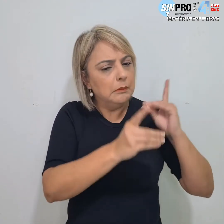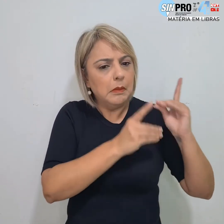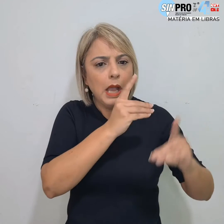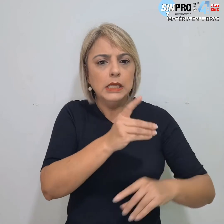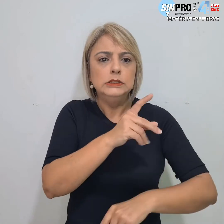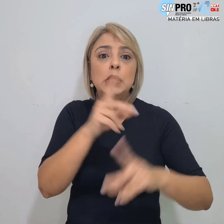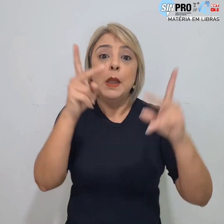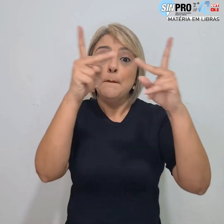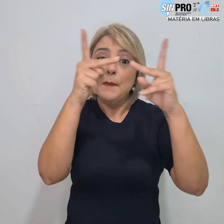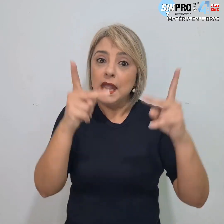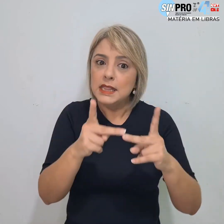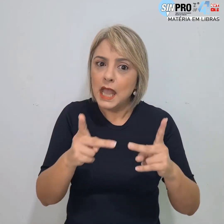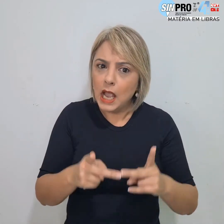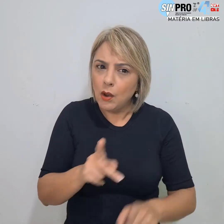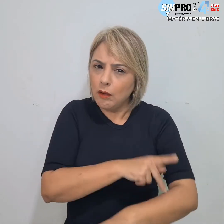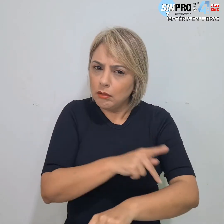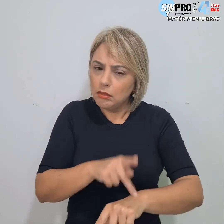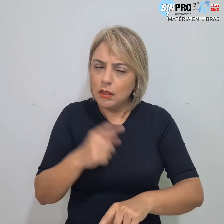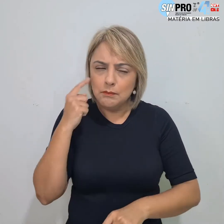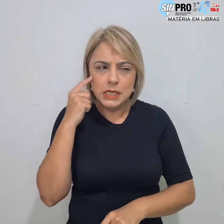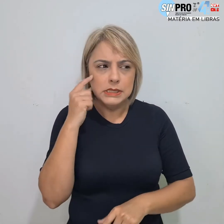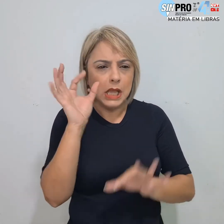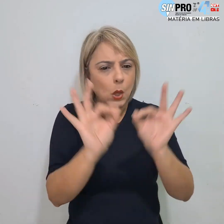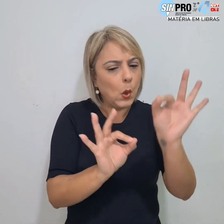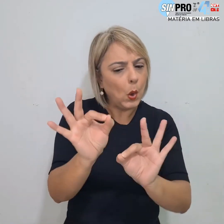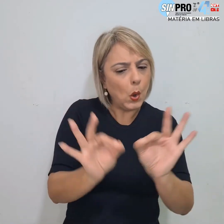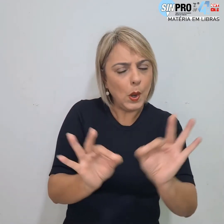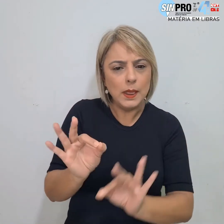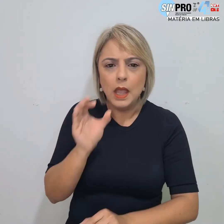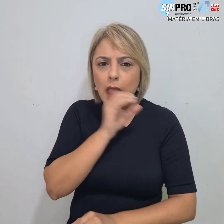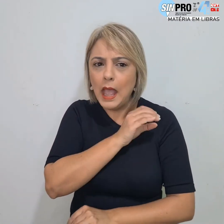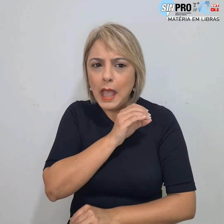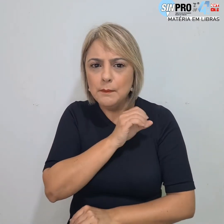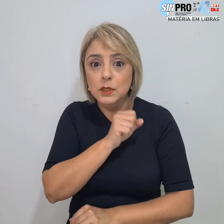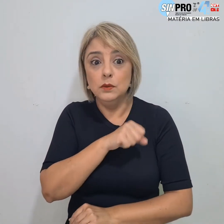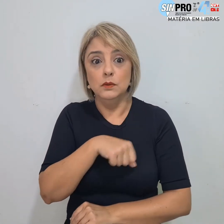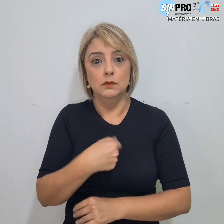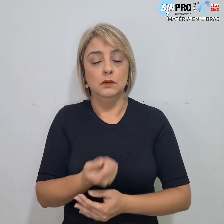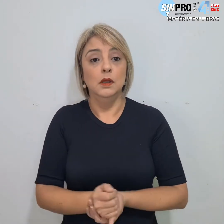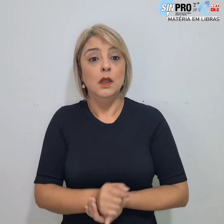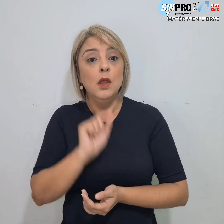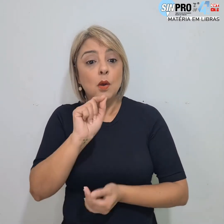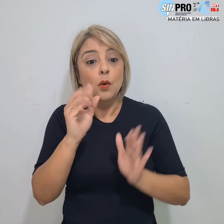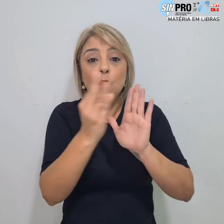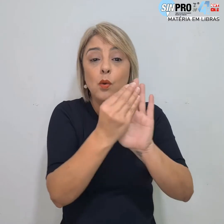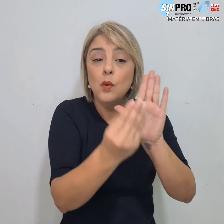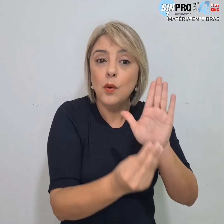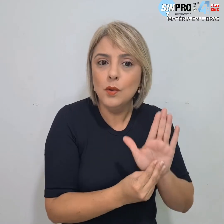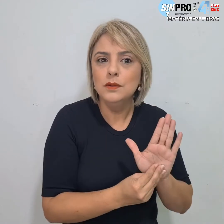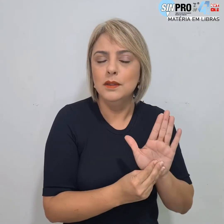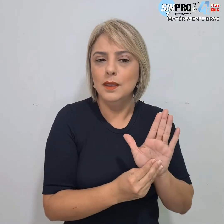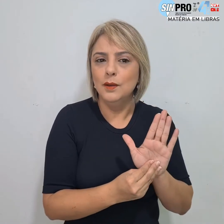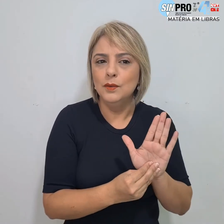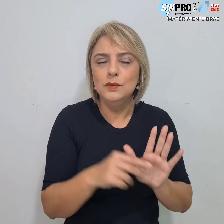pedagógico, repensar e reorganizar urgentemente os conteúdos ministrados e